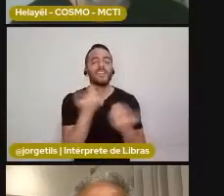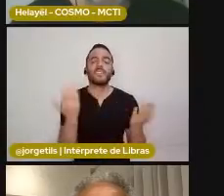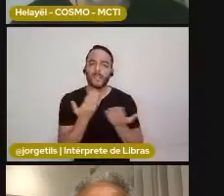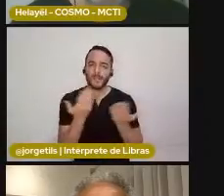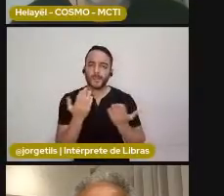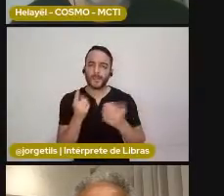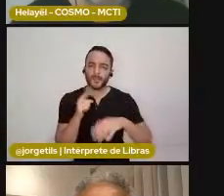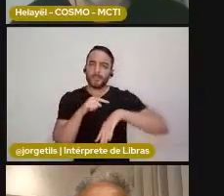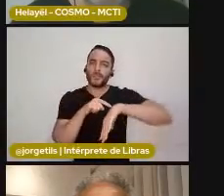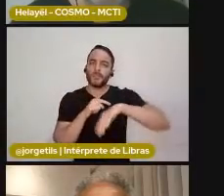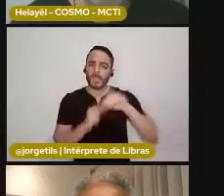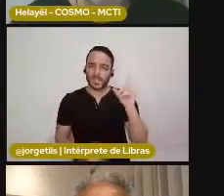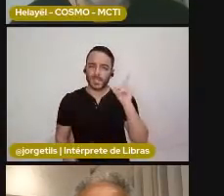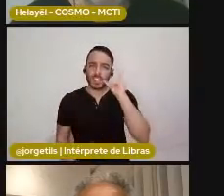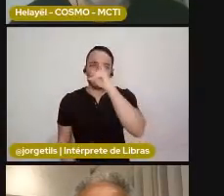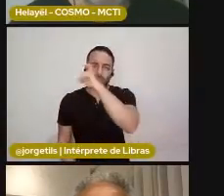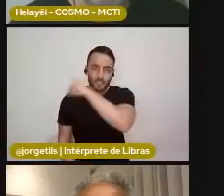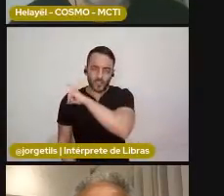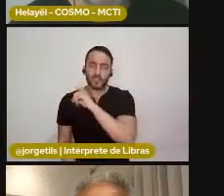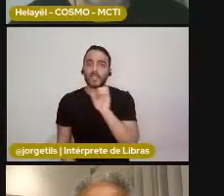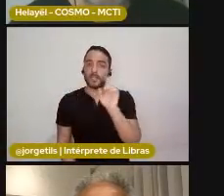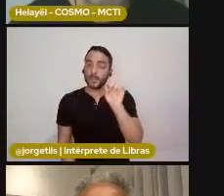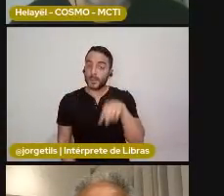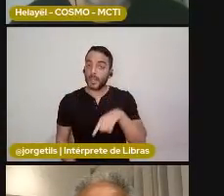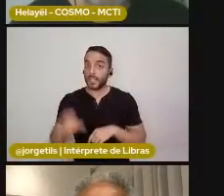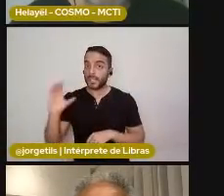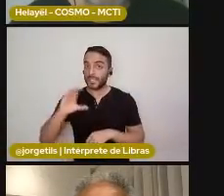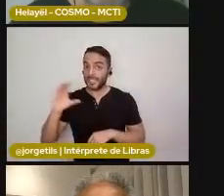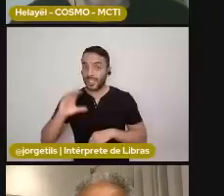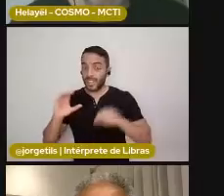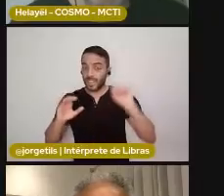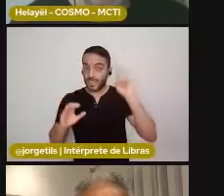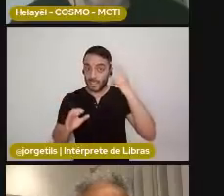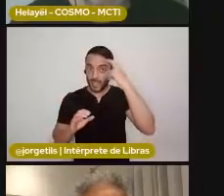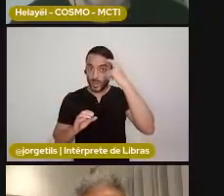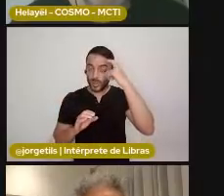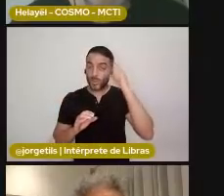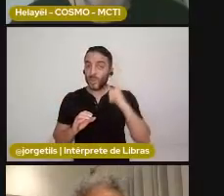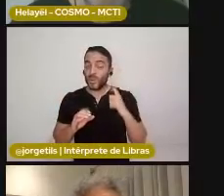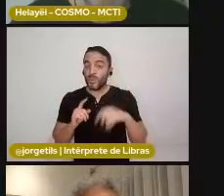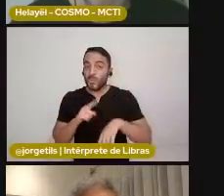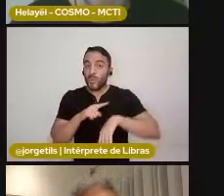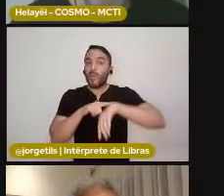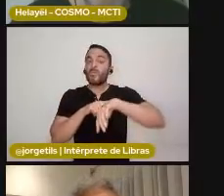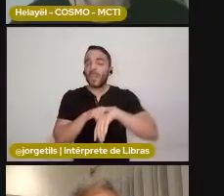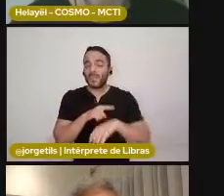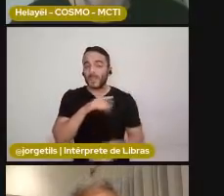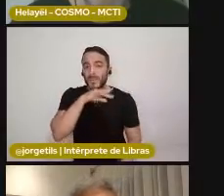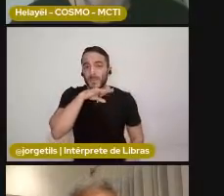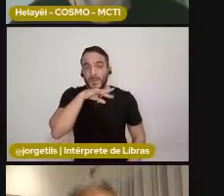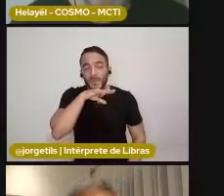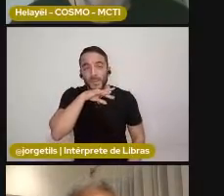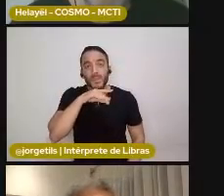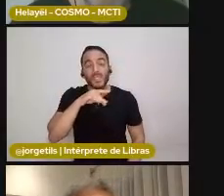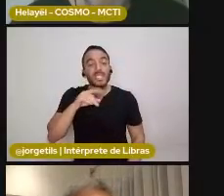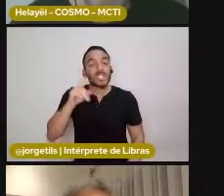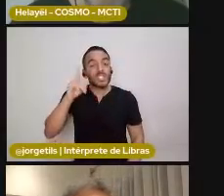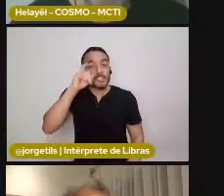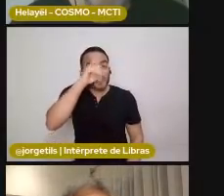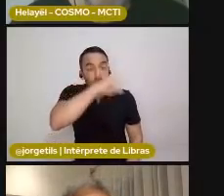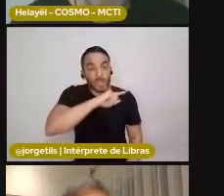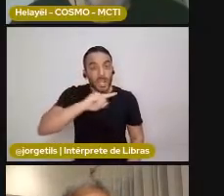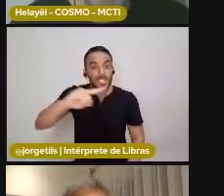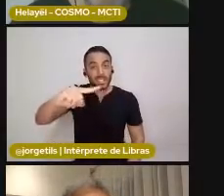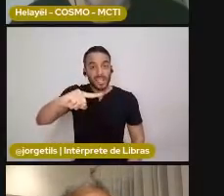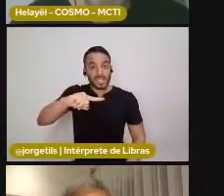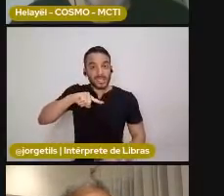gente está vivendo, quando a ciência e a cultura estão passando por momentos de muita resistência e de resiliência para continuar ativas, né?